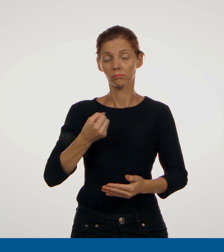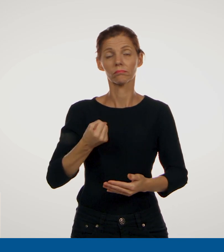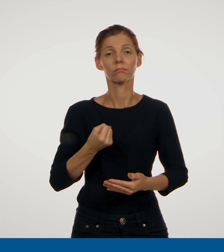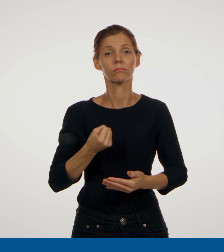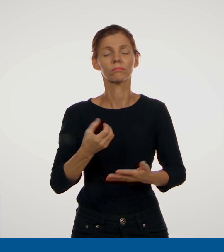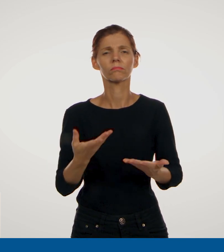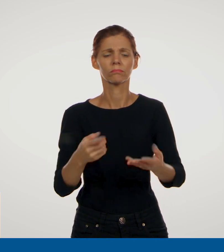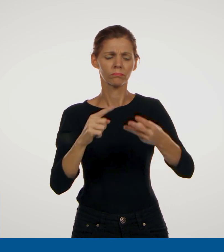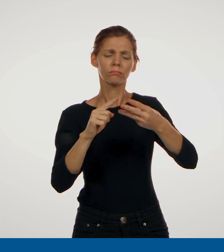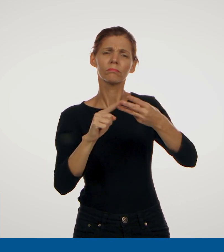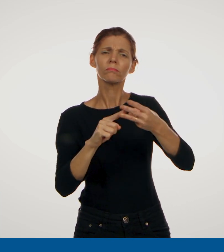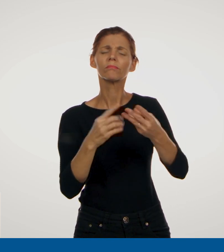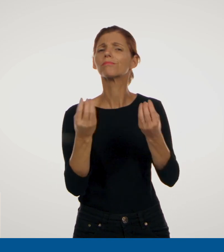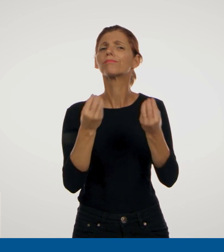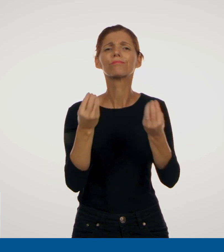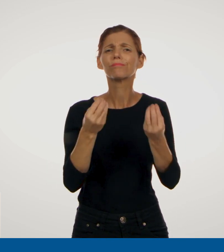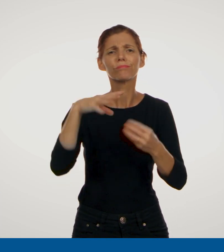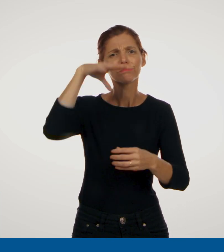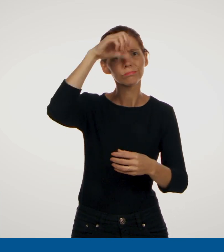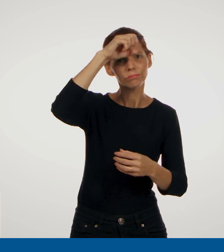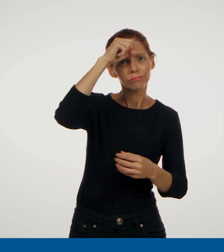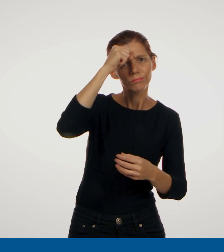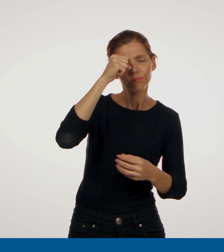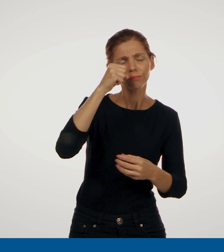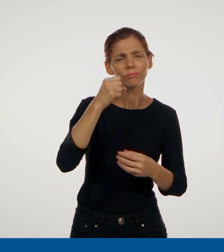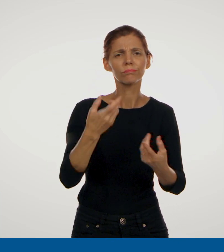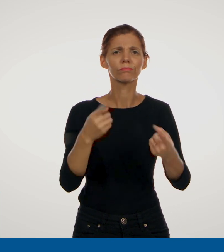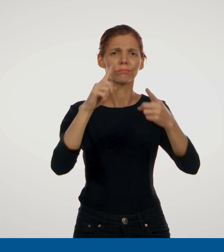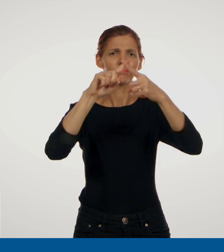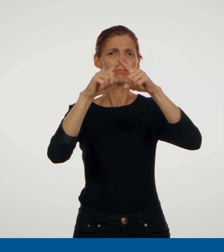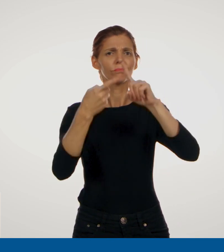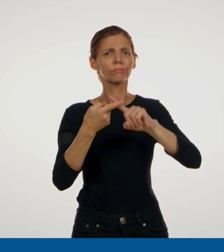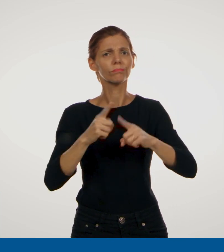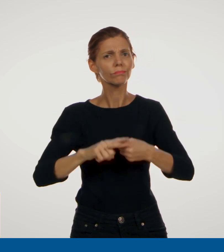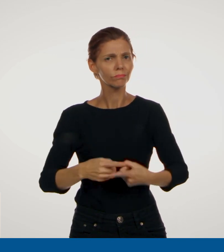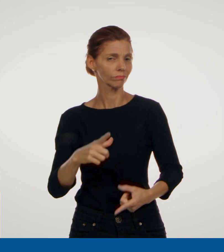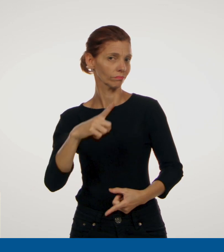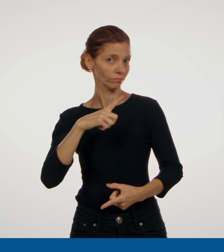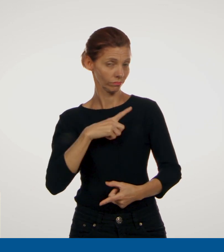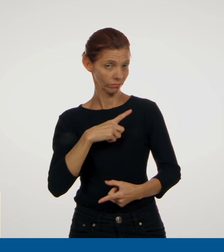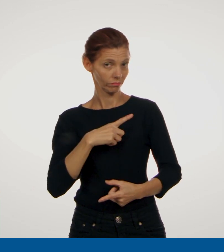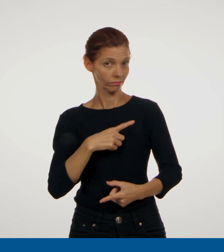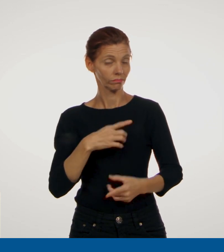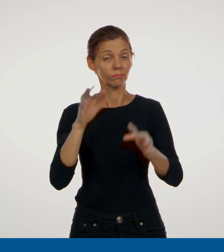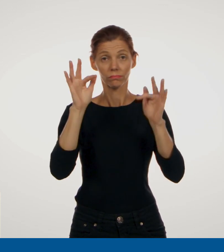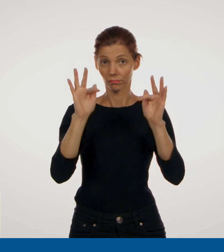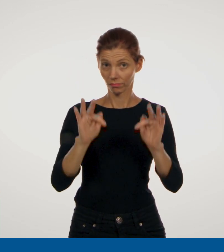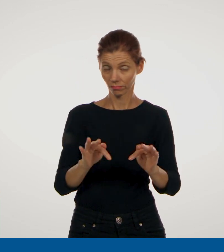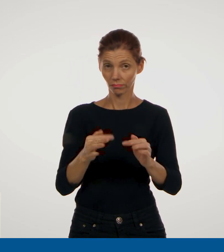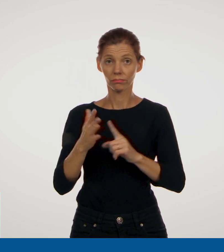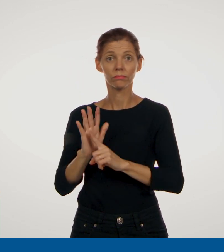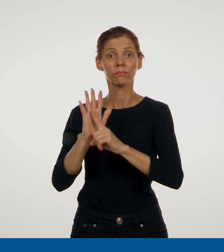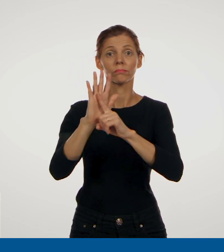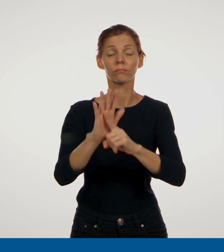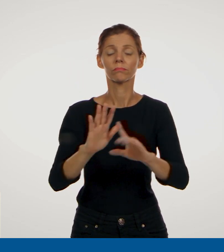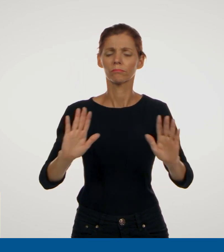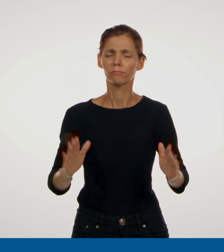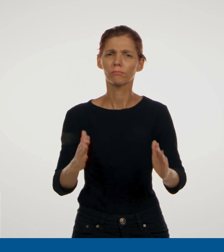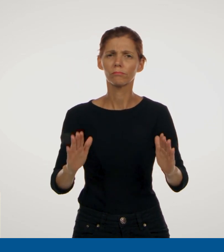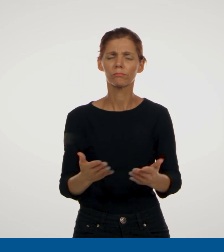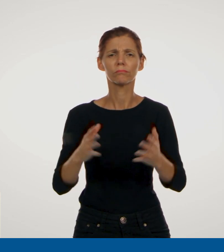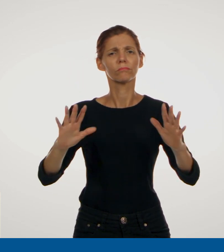No terceiro, veremos como aprendemos e as formas de aquisição das habilidades. Finalmente,